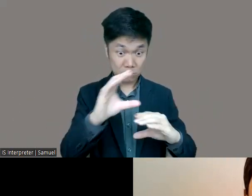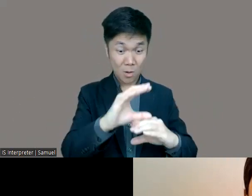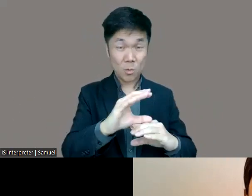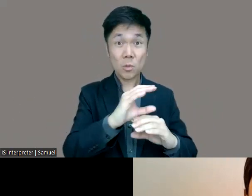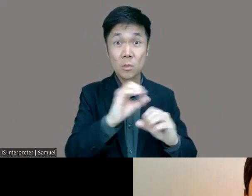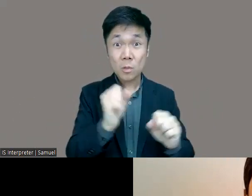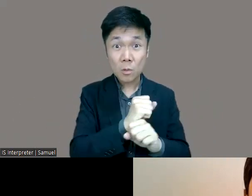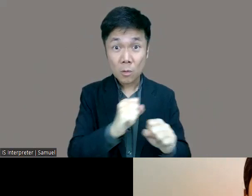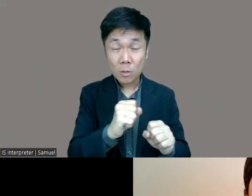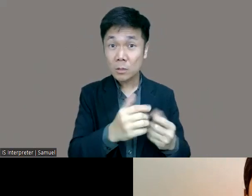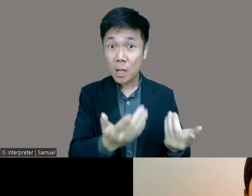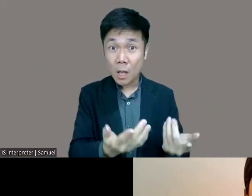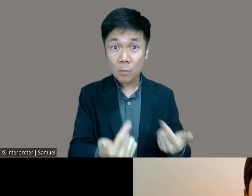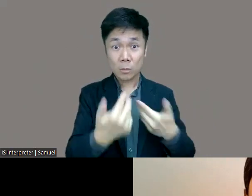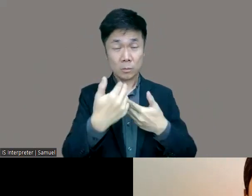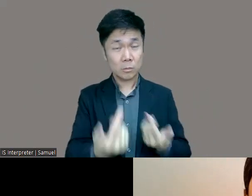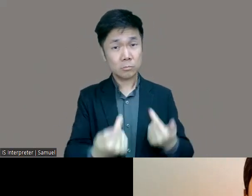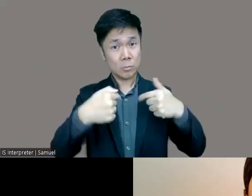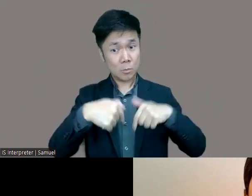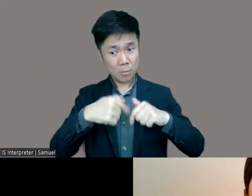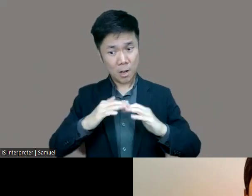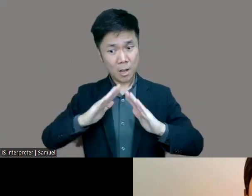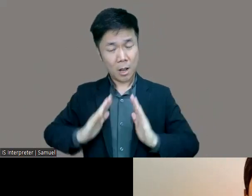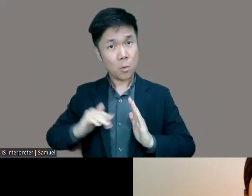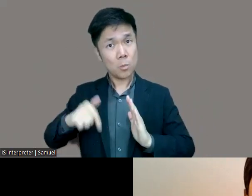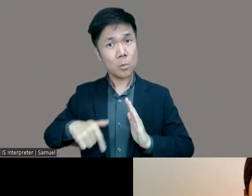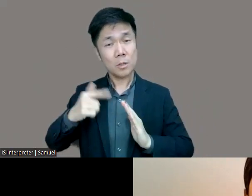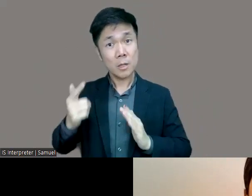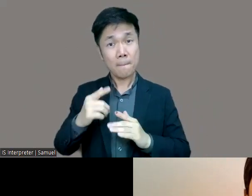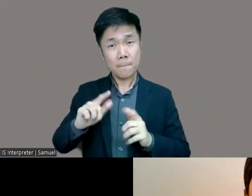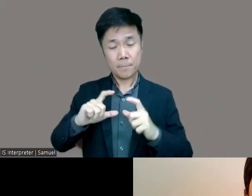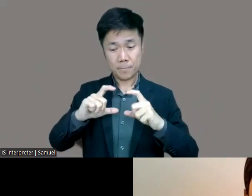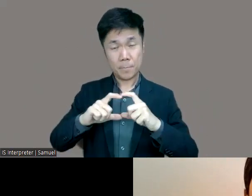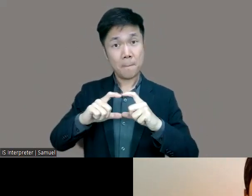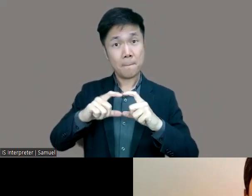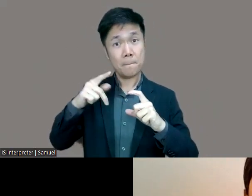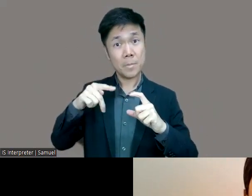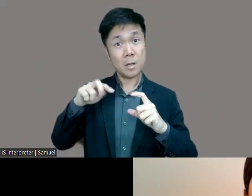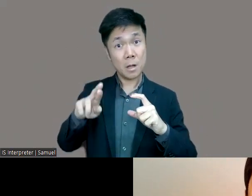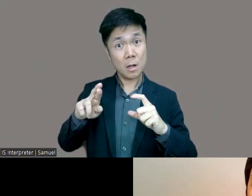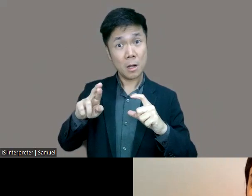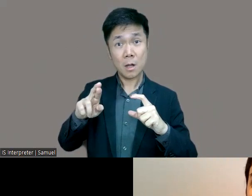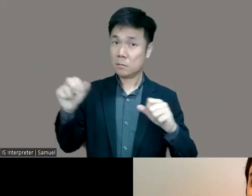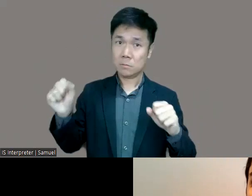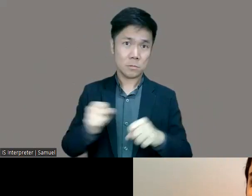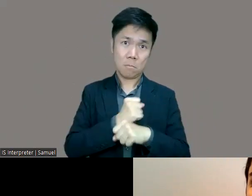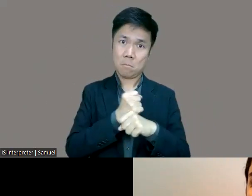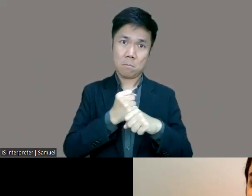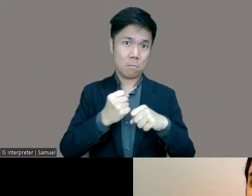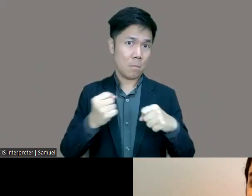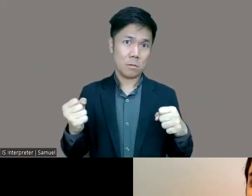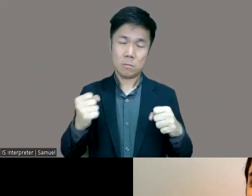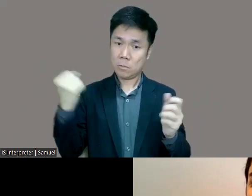et ne sont pas acceptées parmi les demandes pour pouvoir accéder au permis